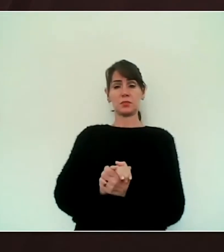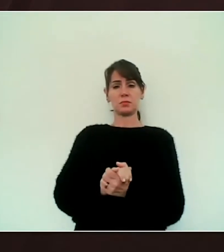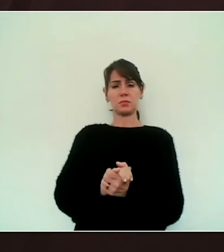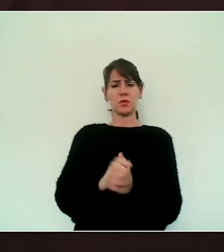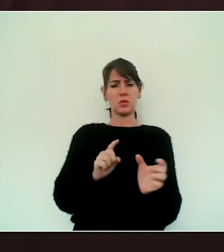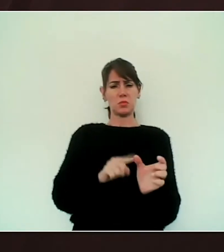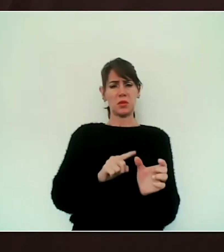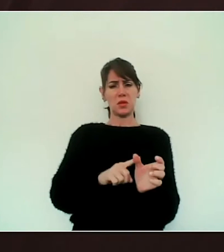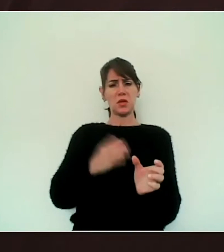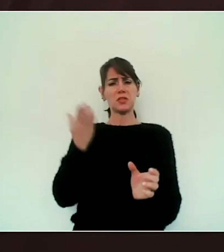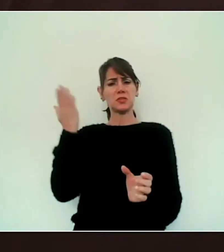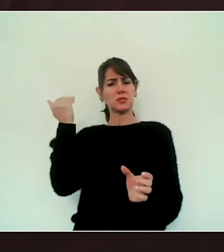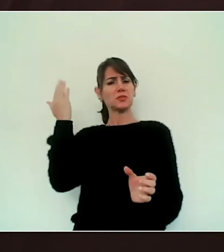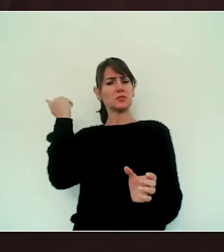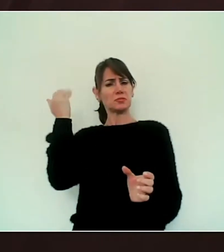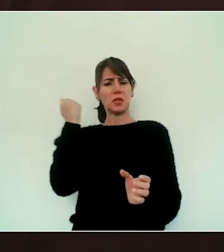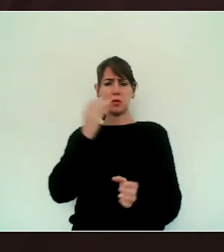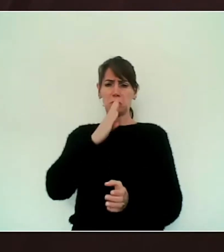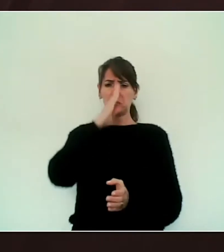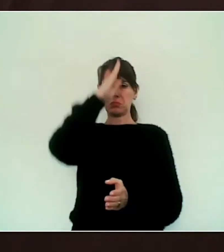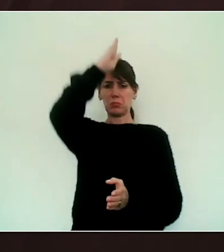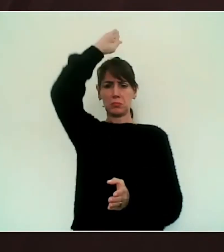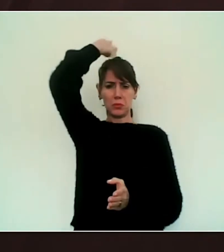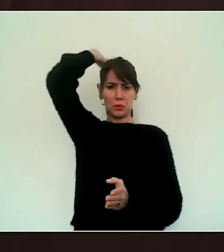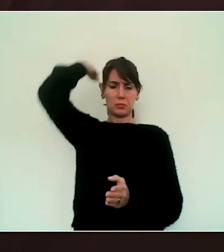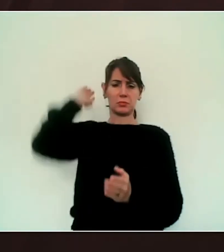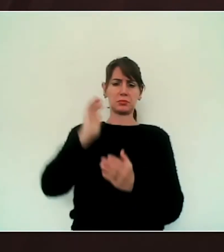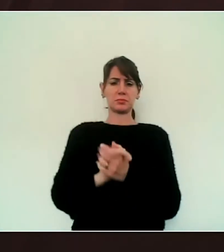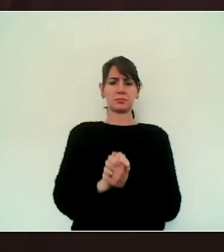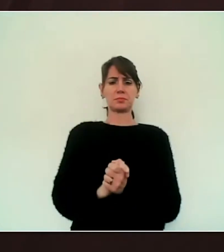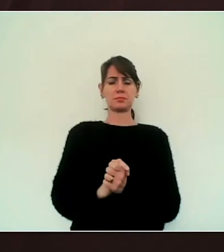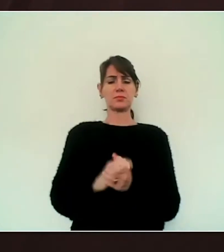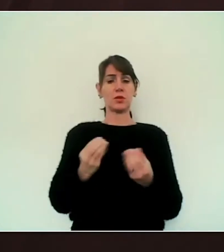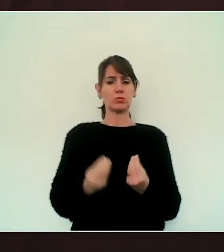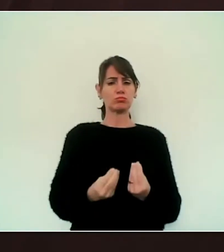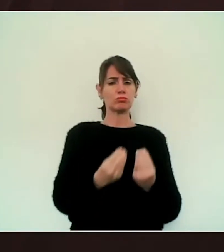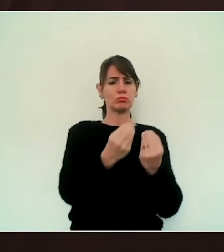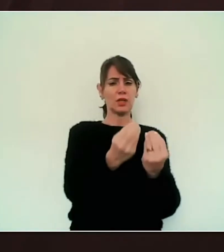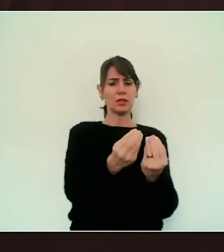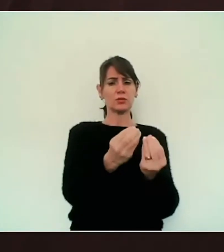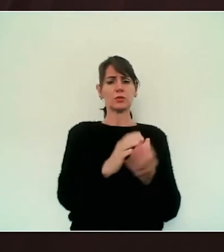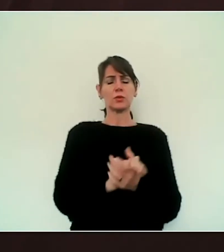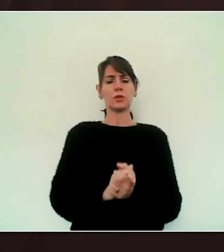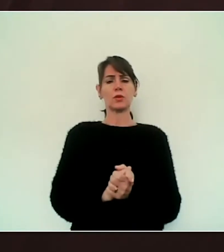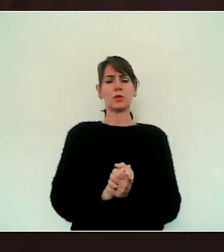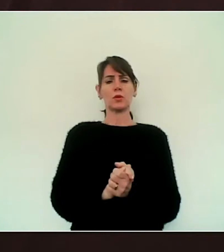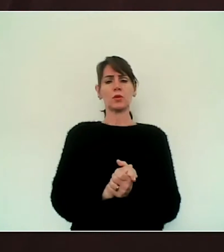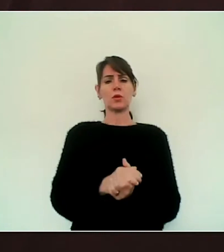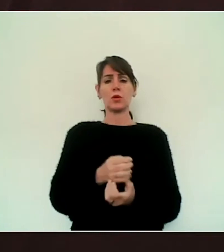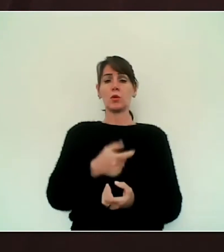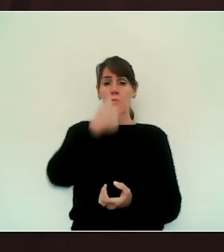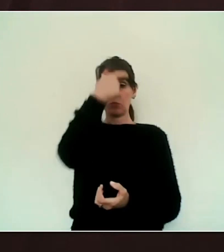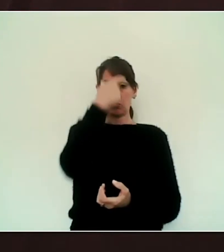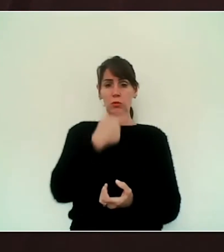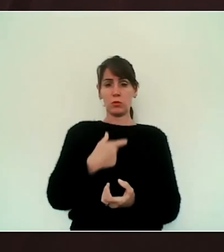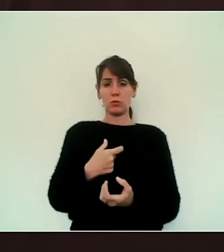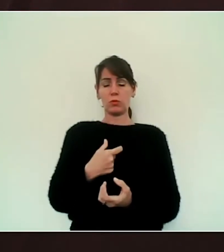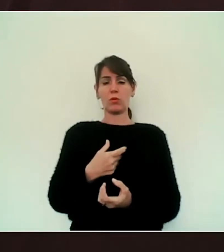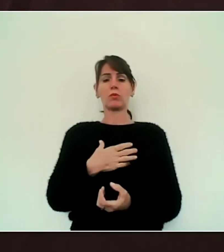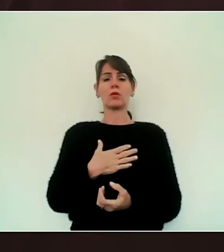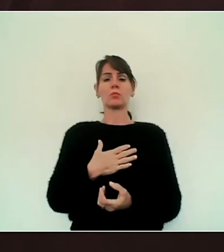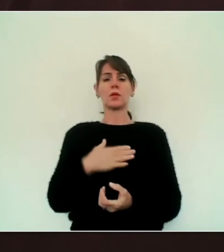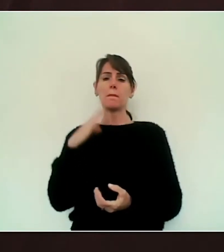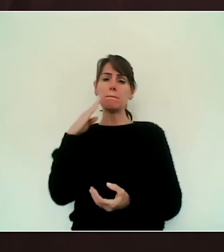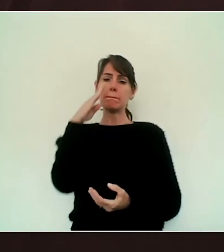dado para um membro principal do colégio de sacerdotes. Claro que esses sacerdotes